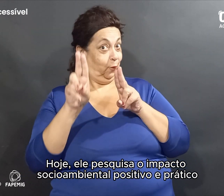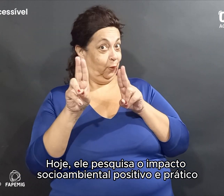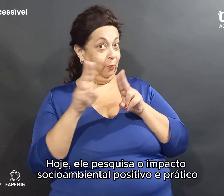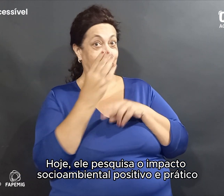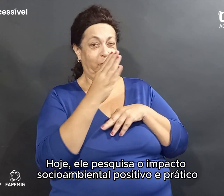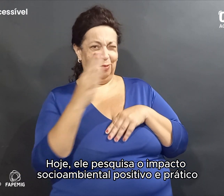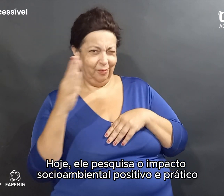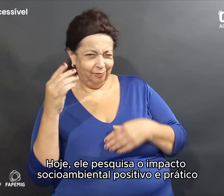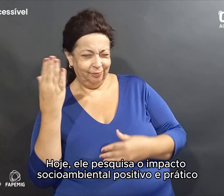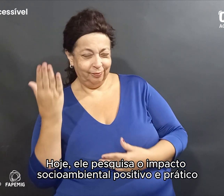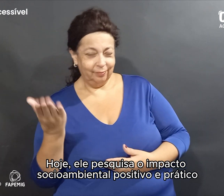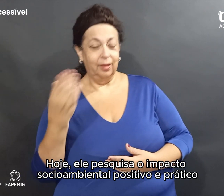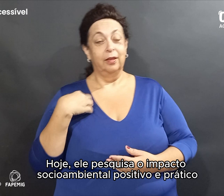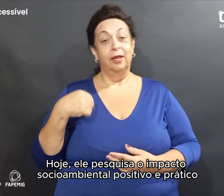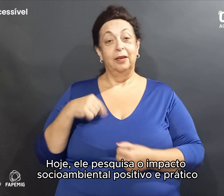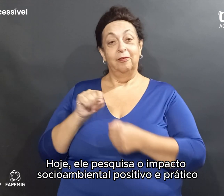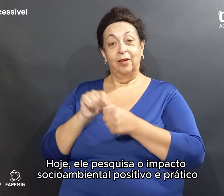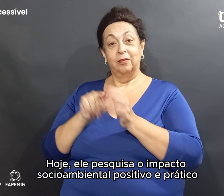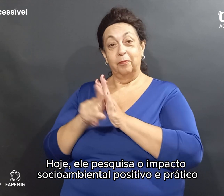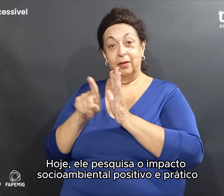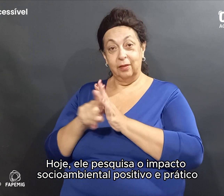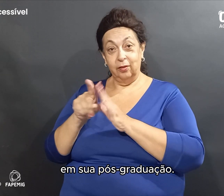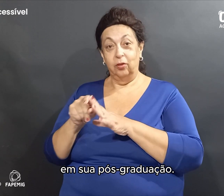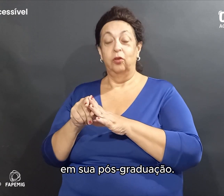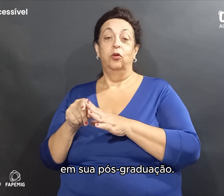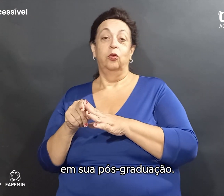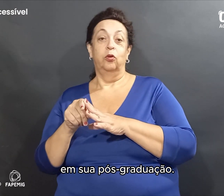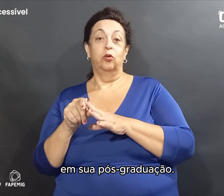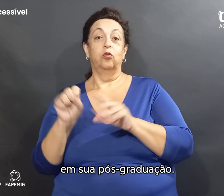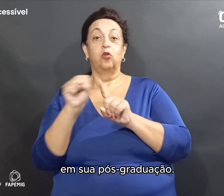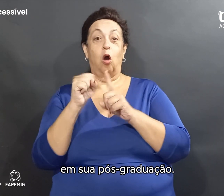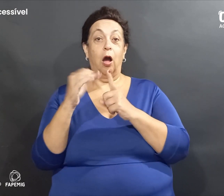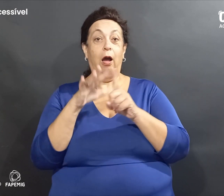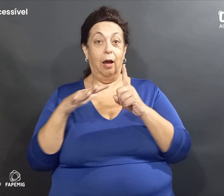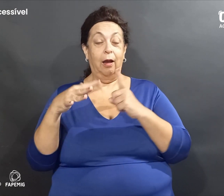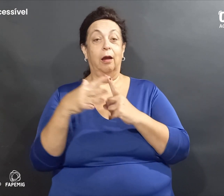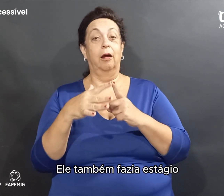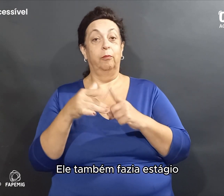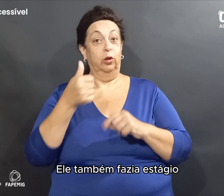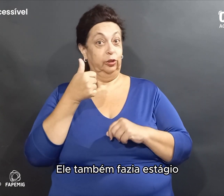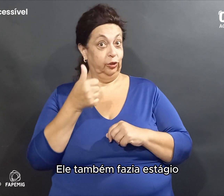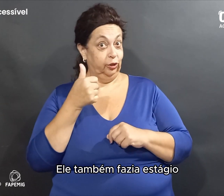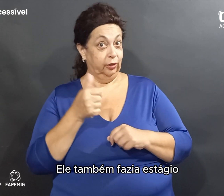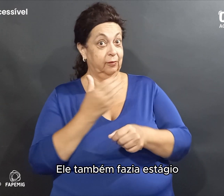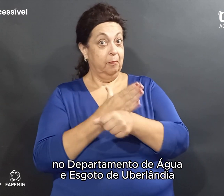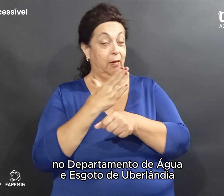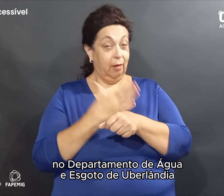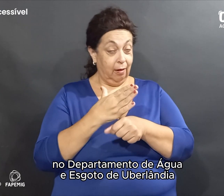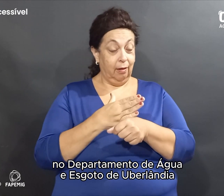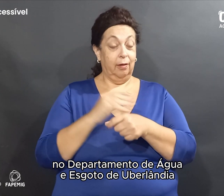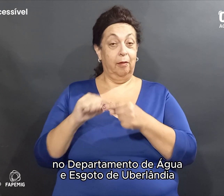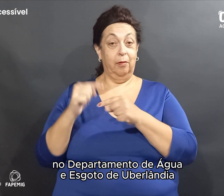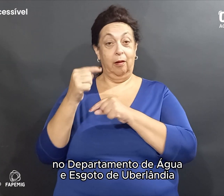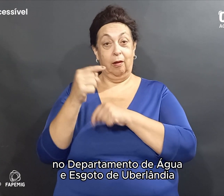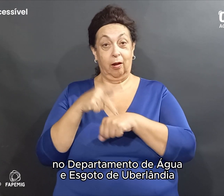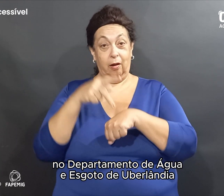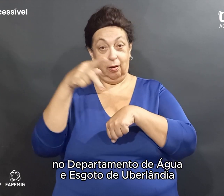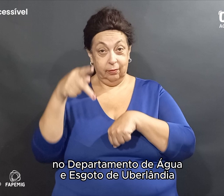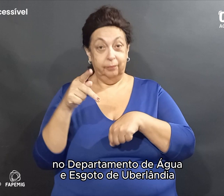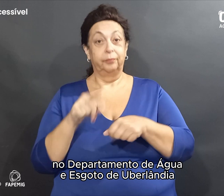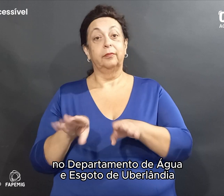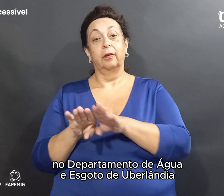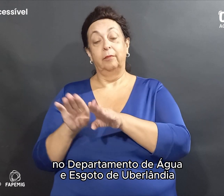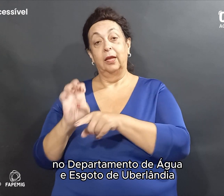pesquisa o impacto socioambiental positivo e prático em sua pós-graduação. Ele também fazia estágio no Departamento de